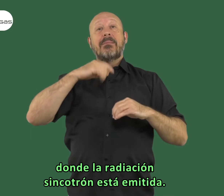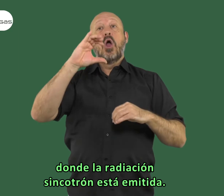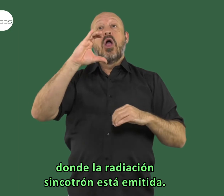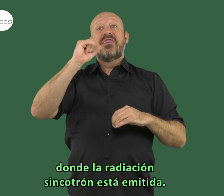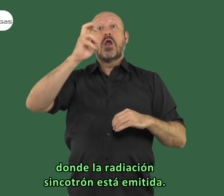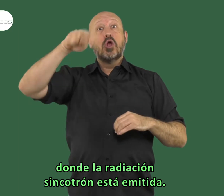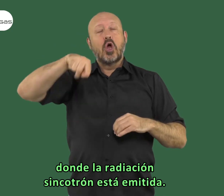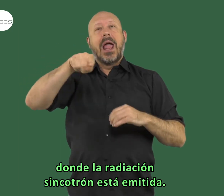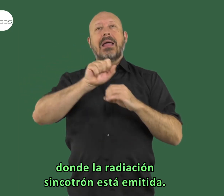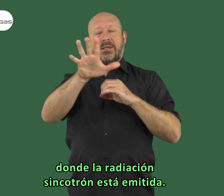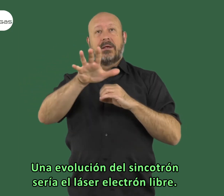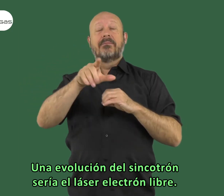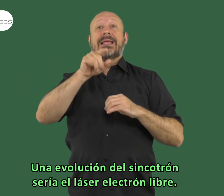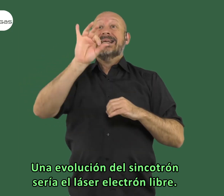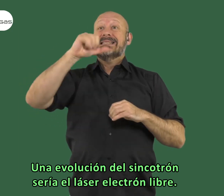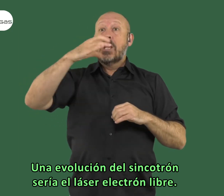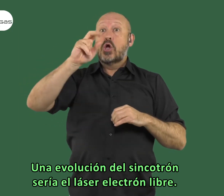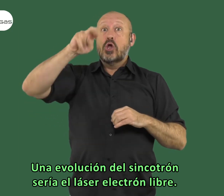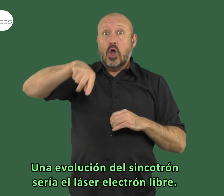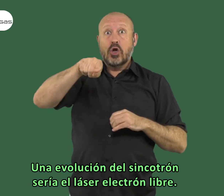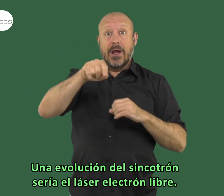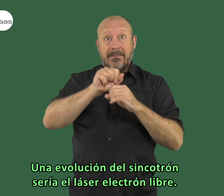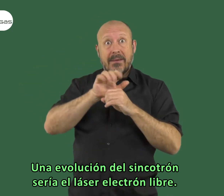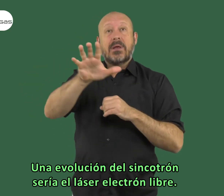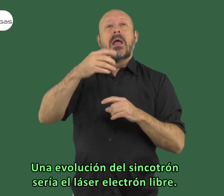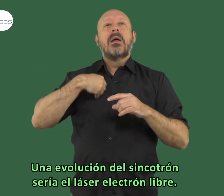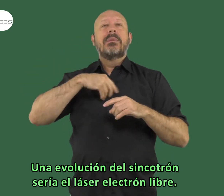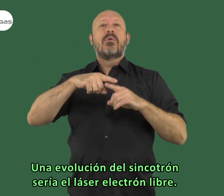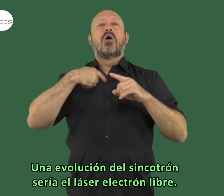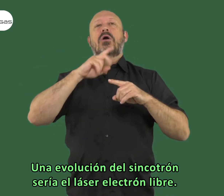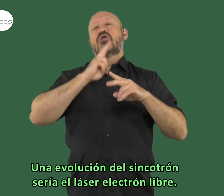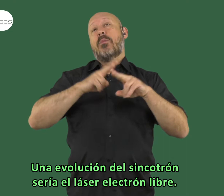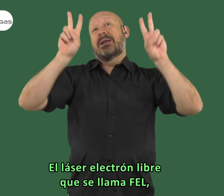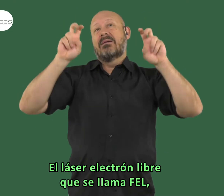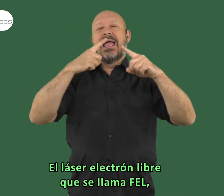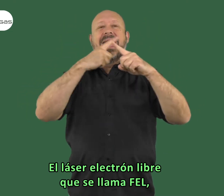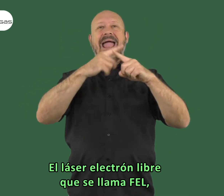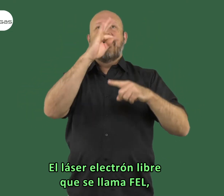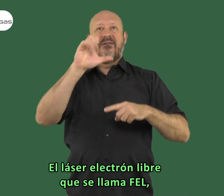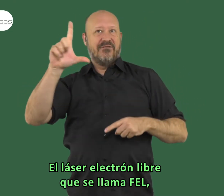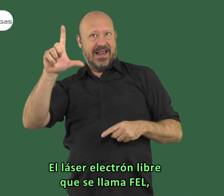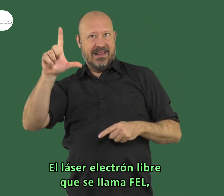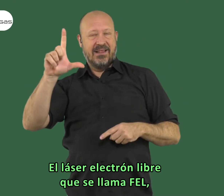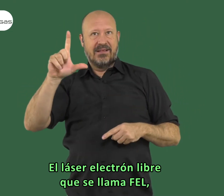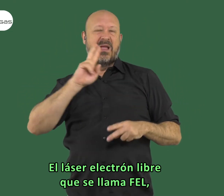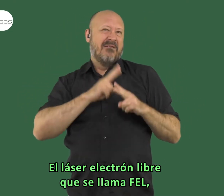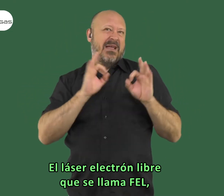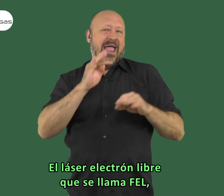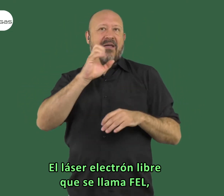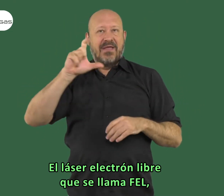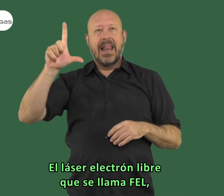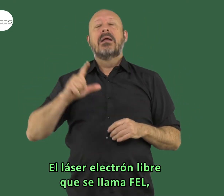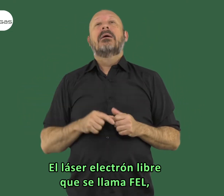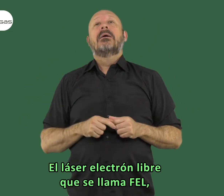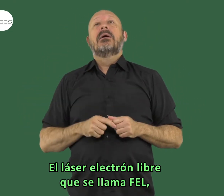radiación sincrotrón está emitida. La evolución del sincrotrón sería el láser electrón libre, láser electrones libres, que